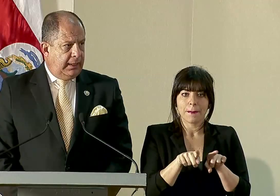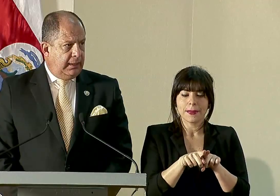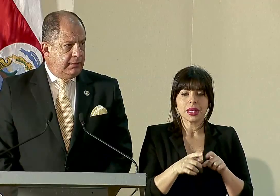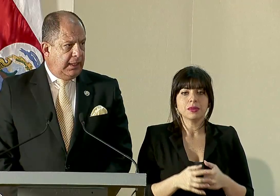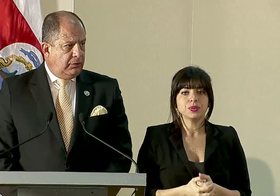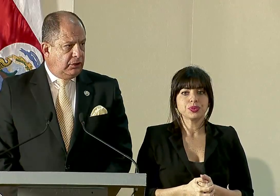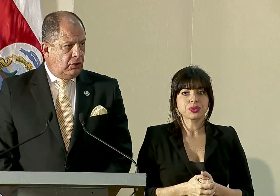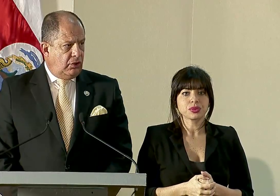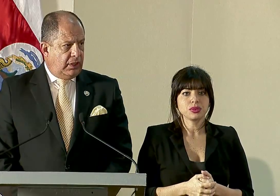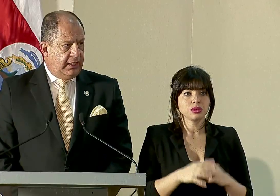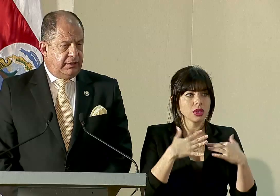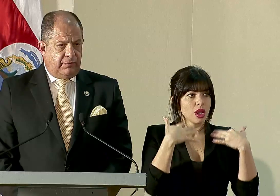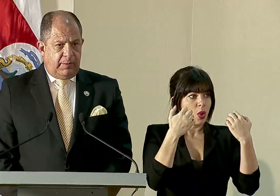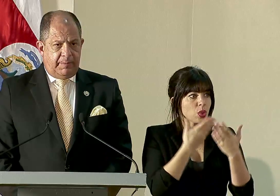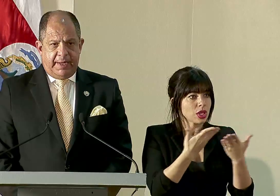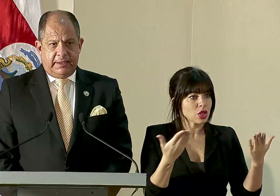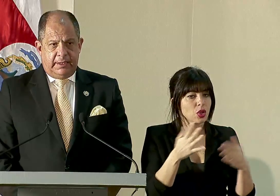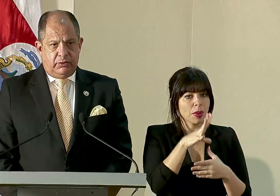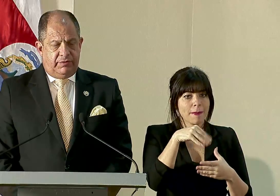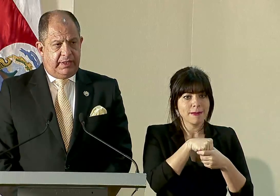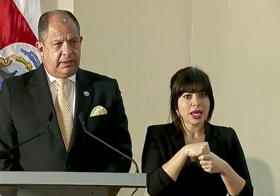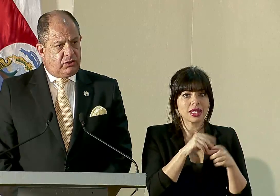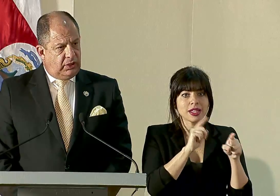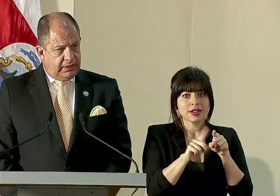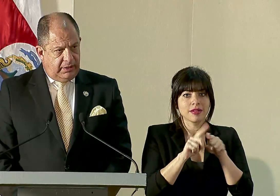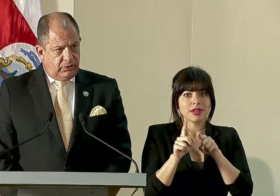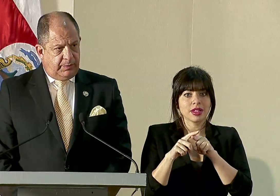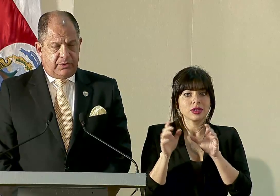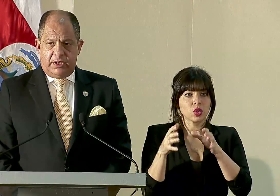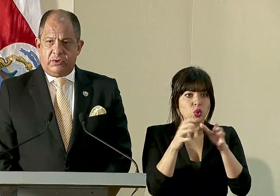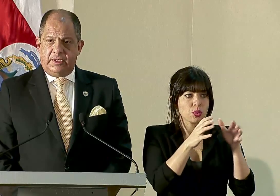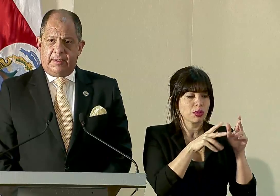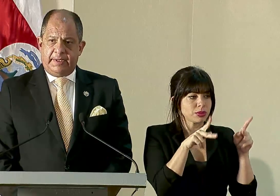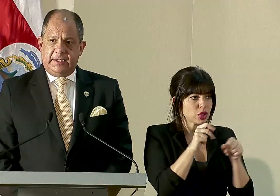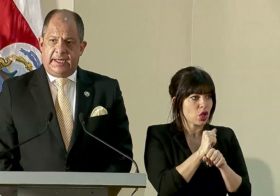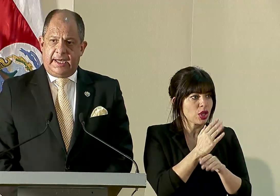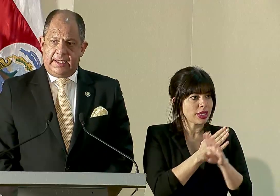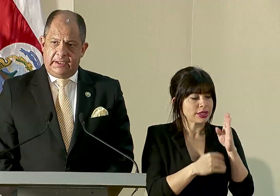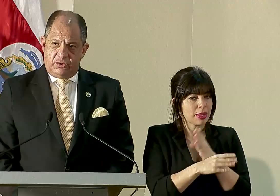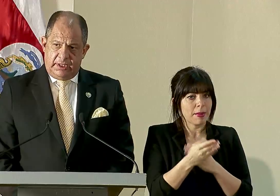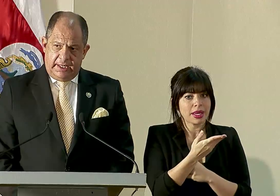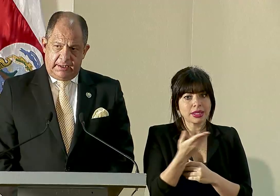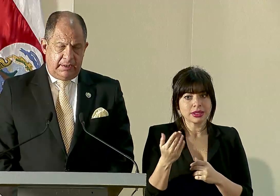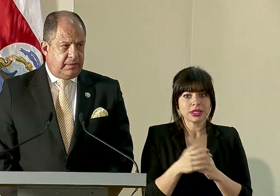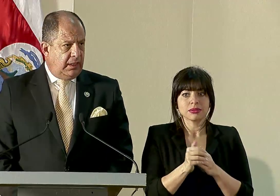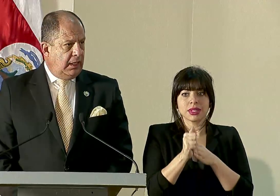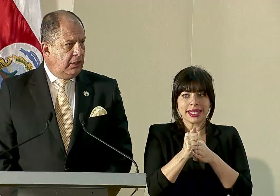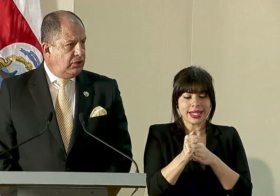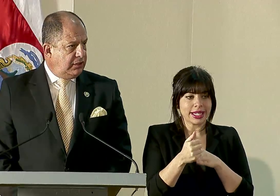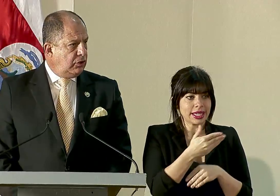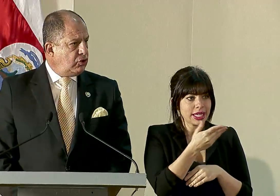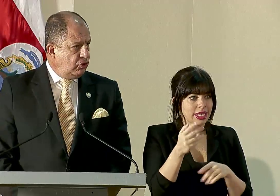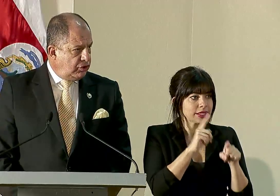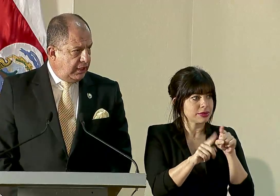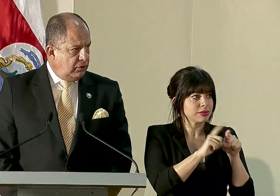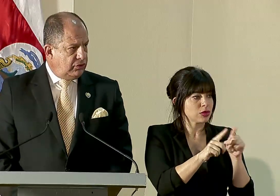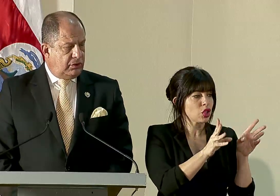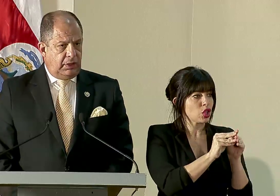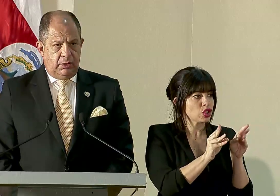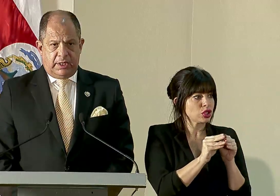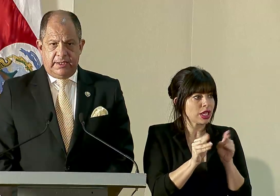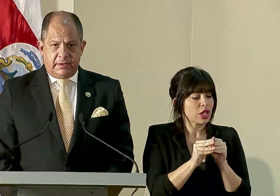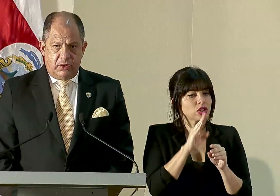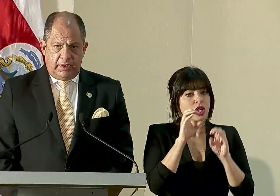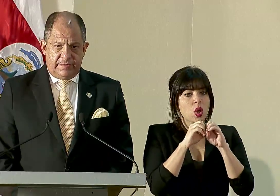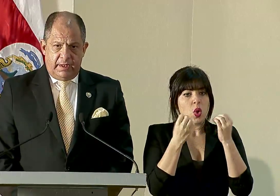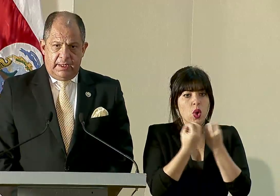en el auditorio a quienes forman parte de los diferentes colectivos, de personas con discapacidad, a quienes son dirigentes en los distintos consejos